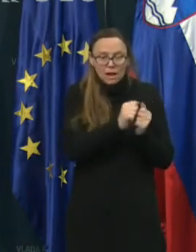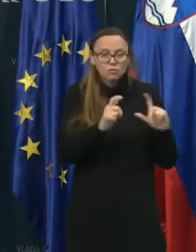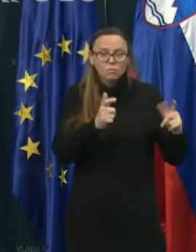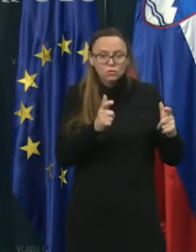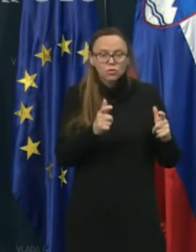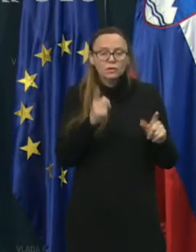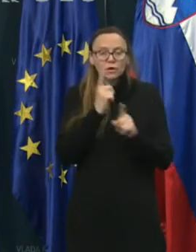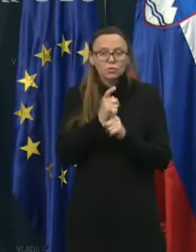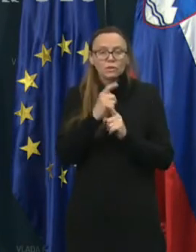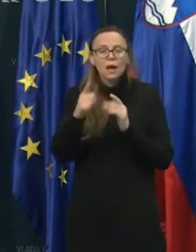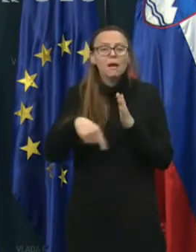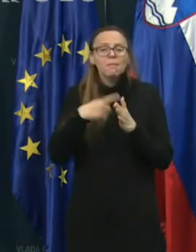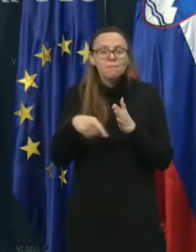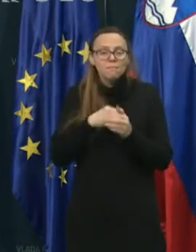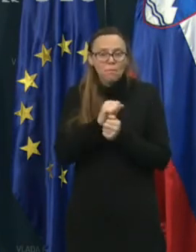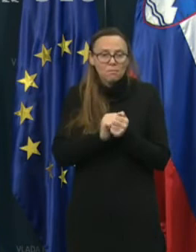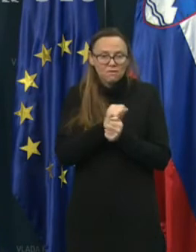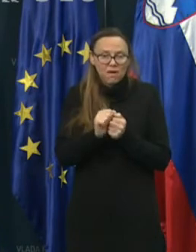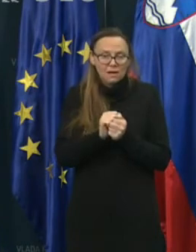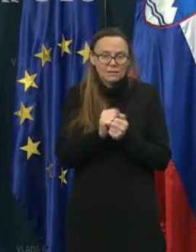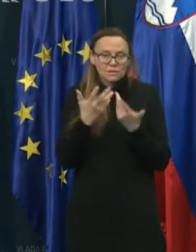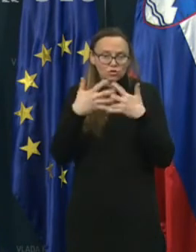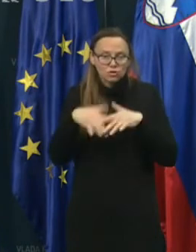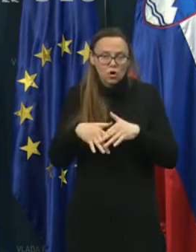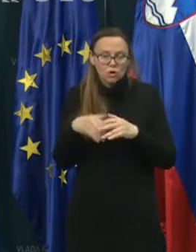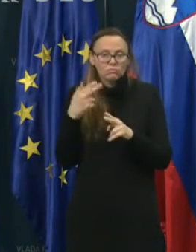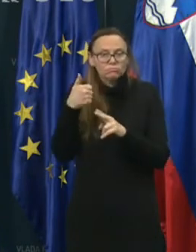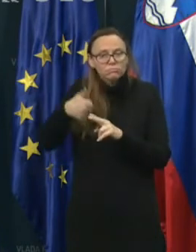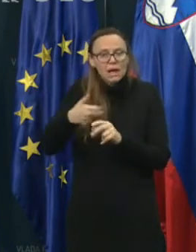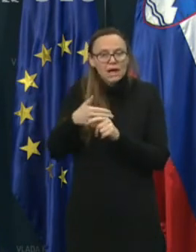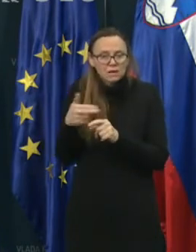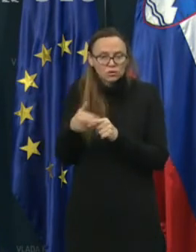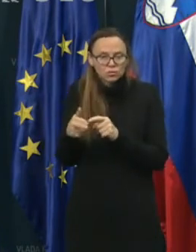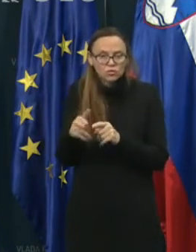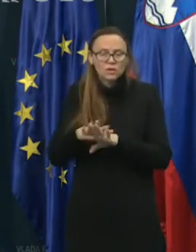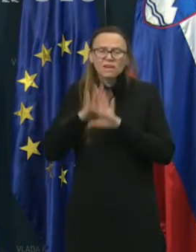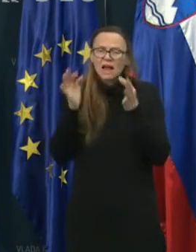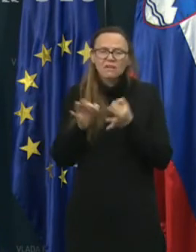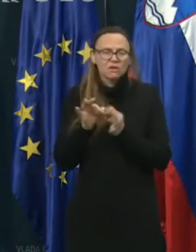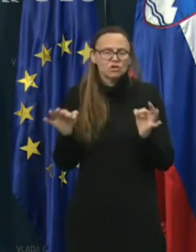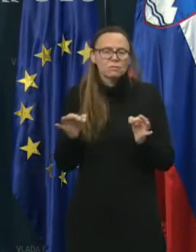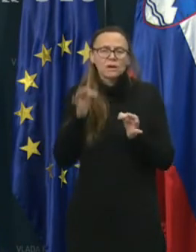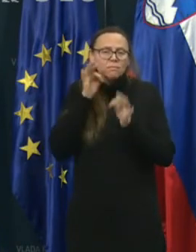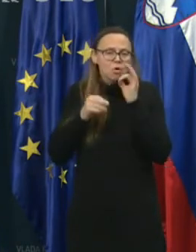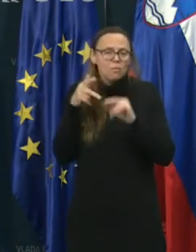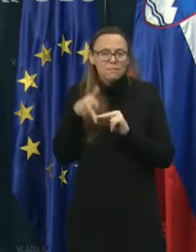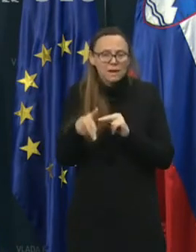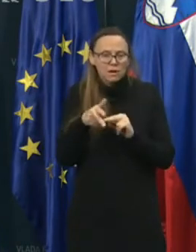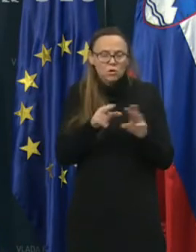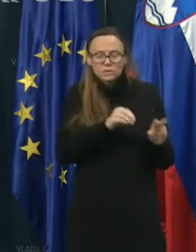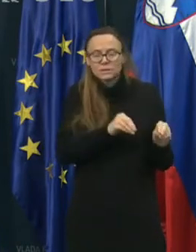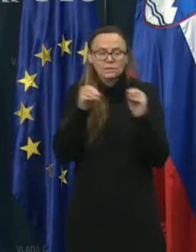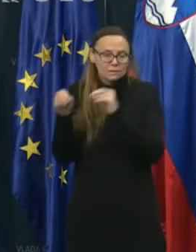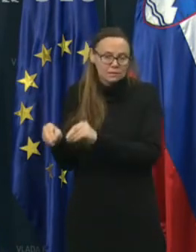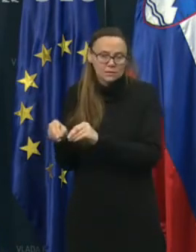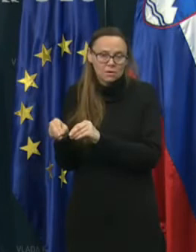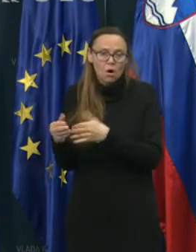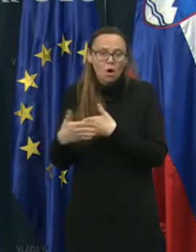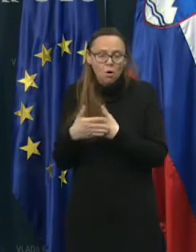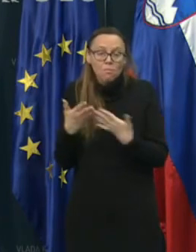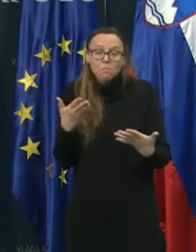se pomivalni stroj tudi razkuži, tako da se proba v največji meri preprečiti prenos morebitne